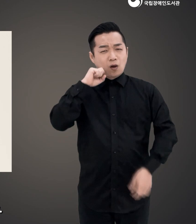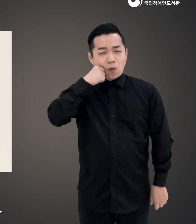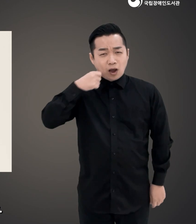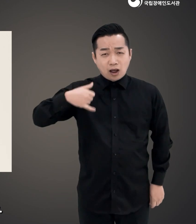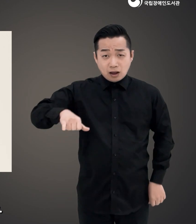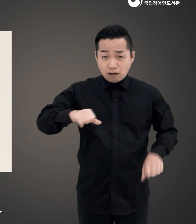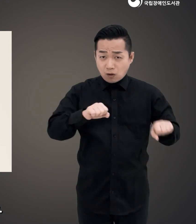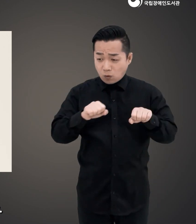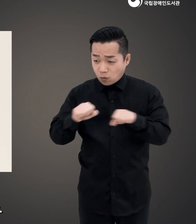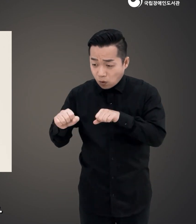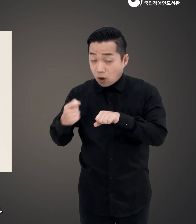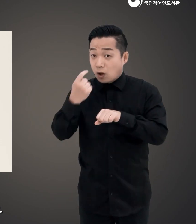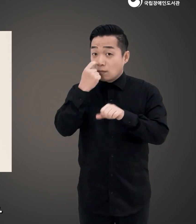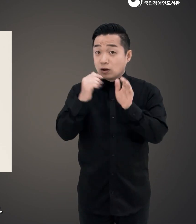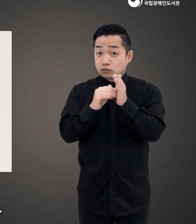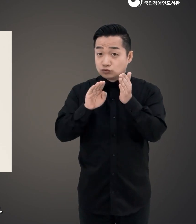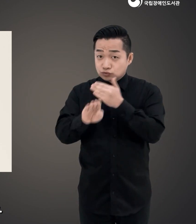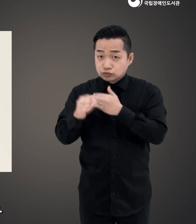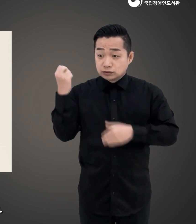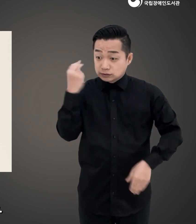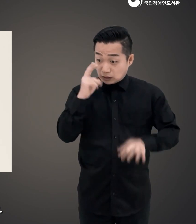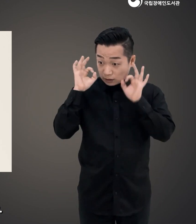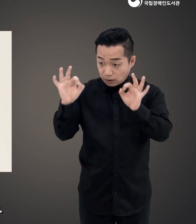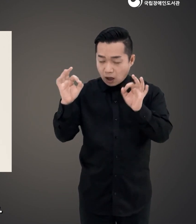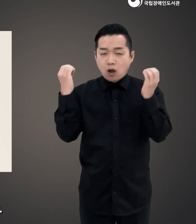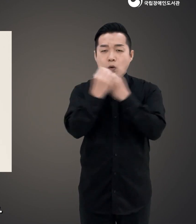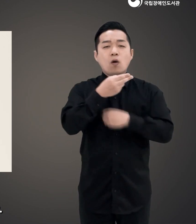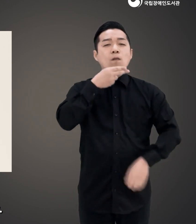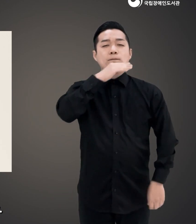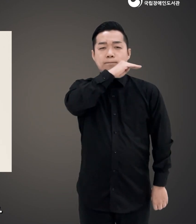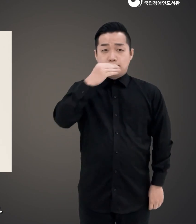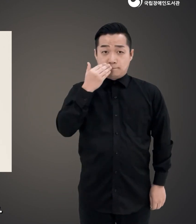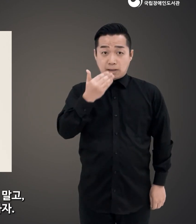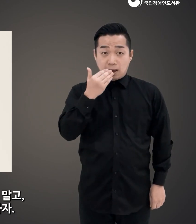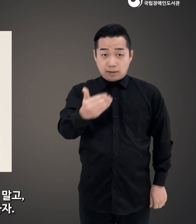이해하기 어려운 아이의 행동은 배우면 다시 보인다.